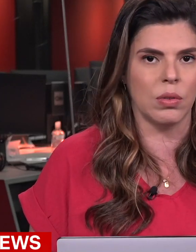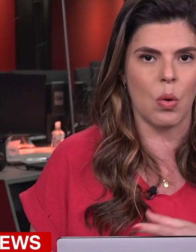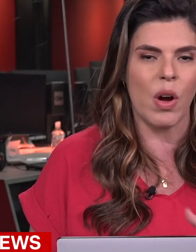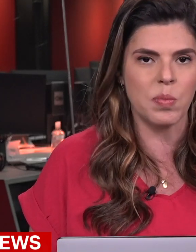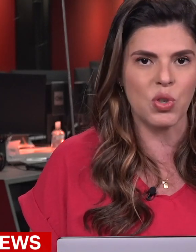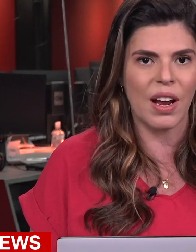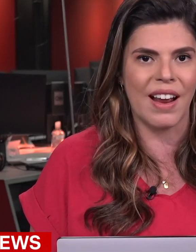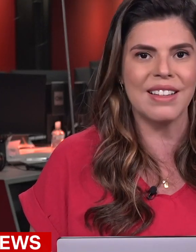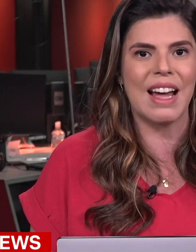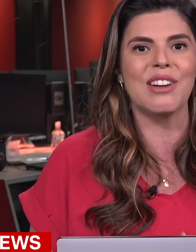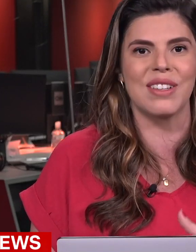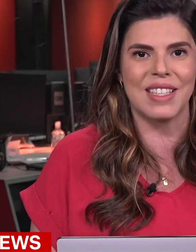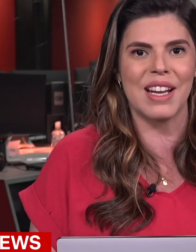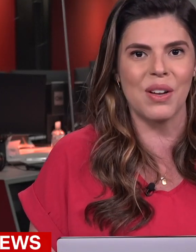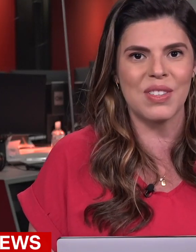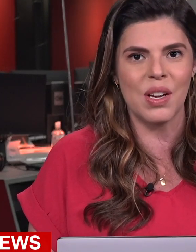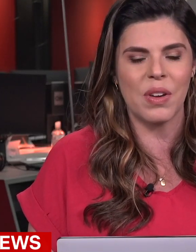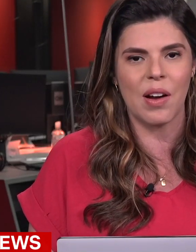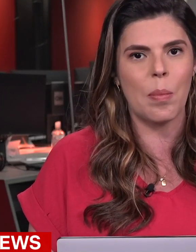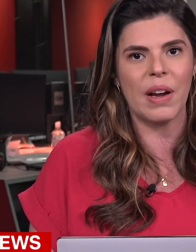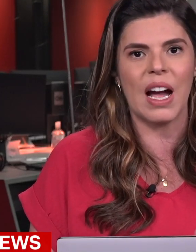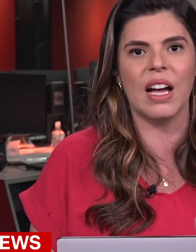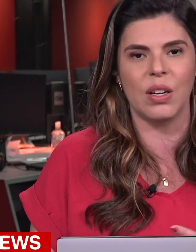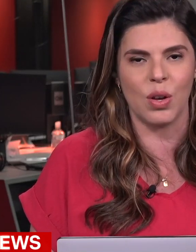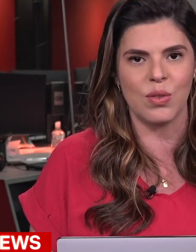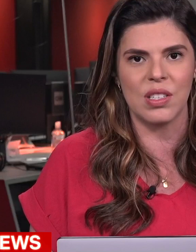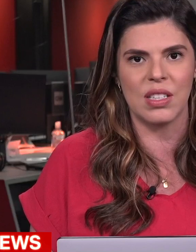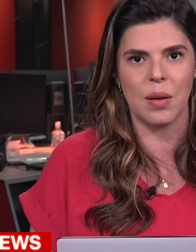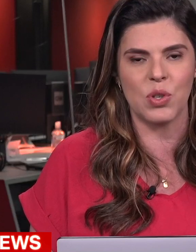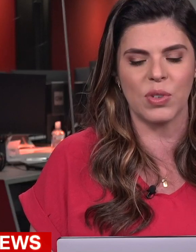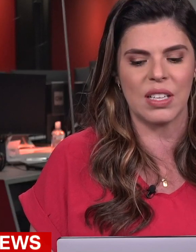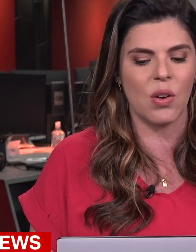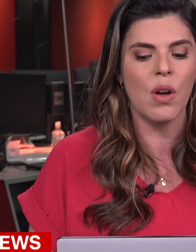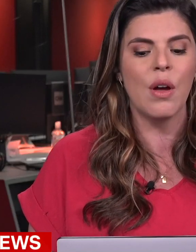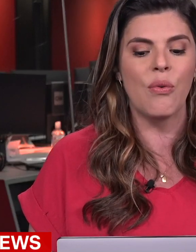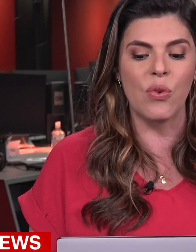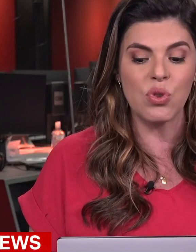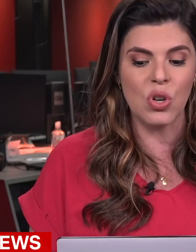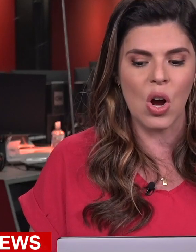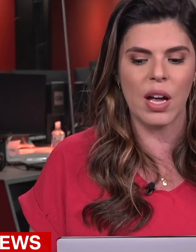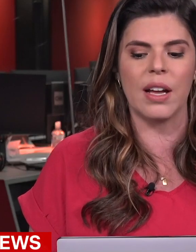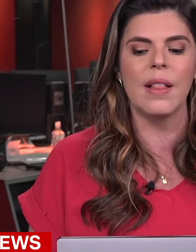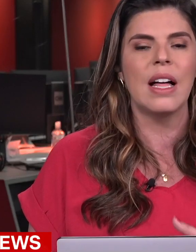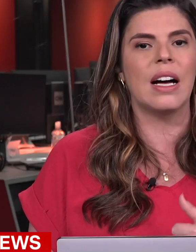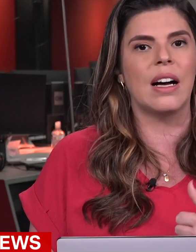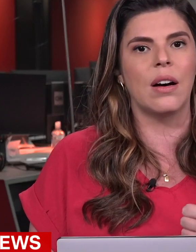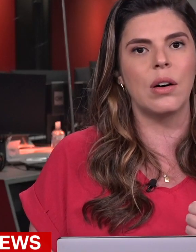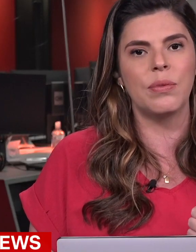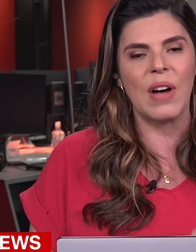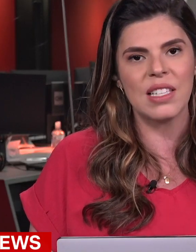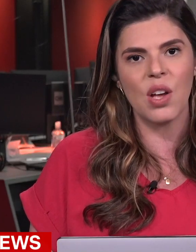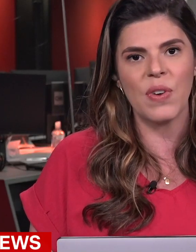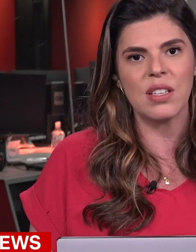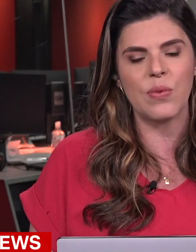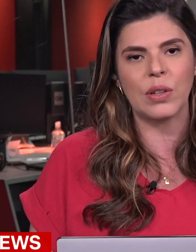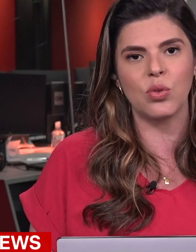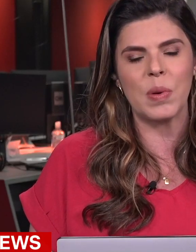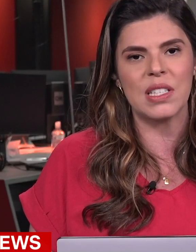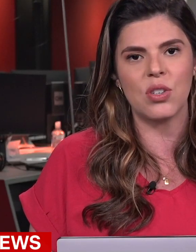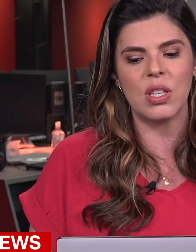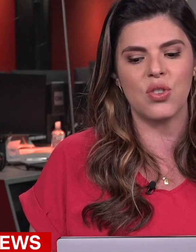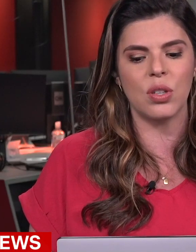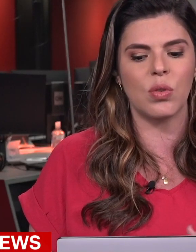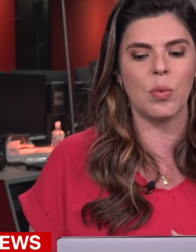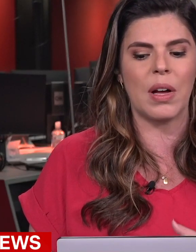não corresponde à realidade Eles teriam se O que acompanhar né o nosso sistema de rotação funciona a fazem